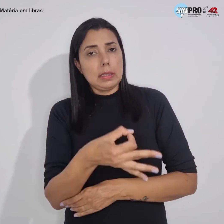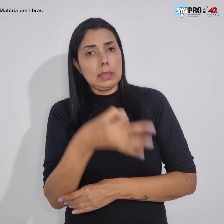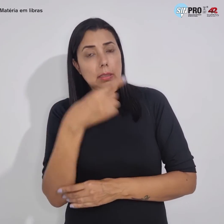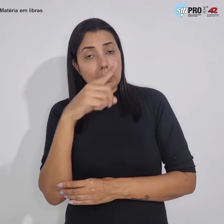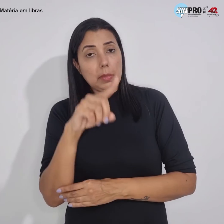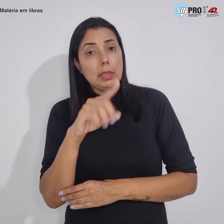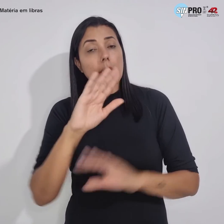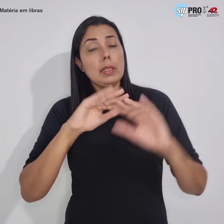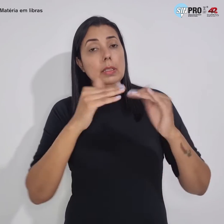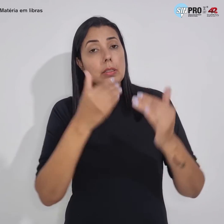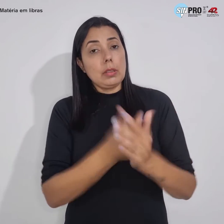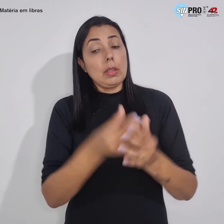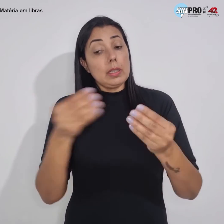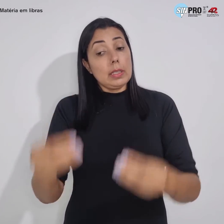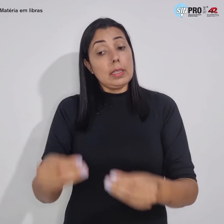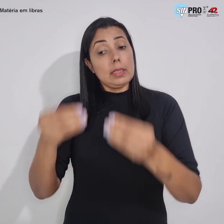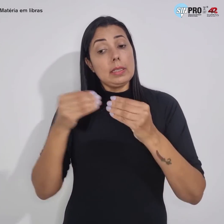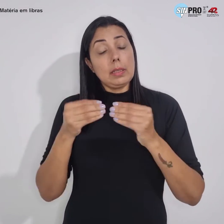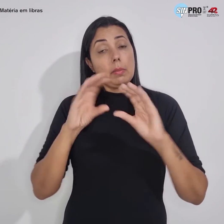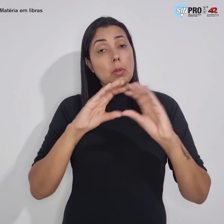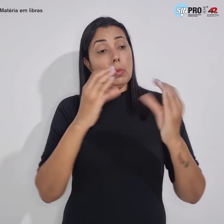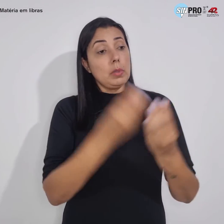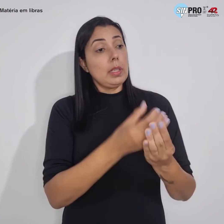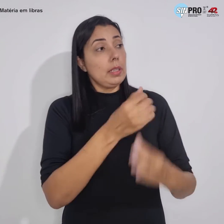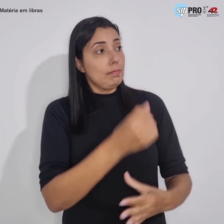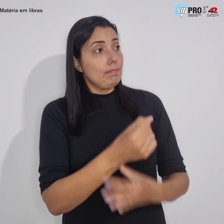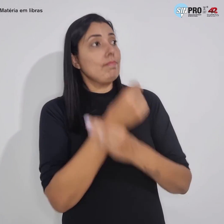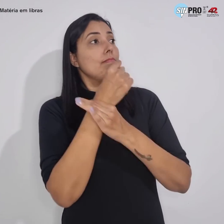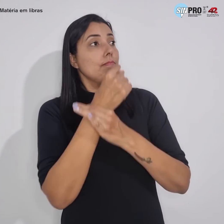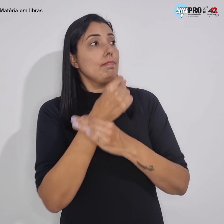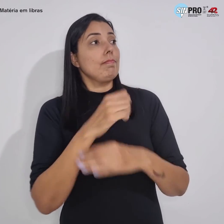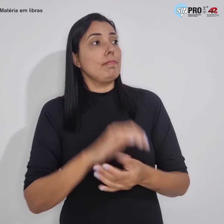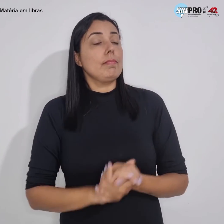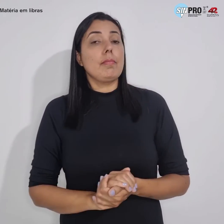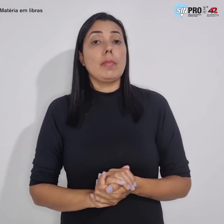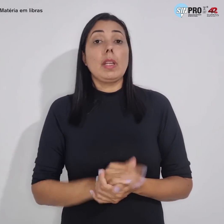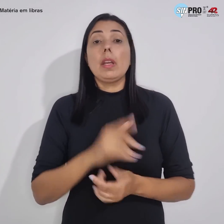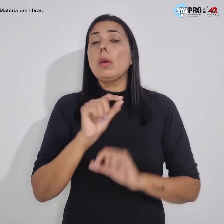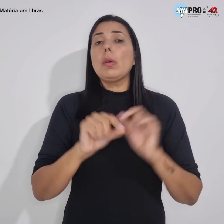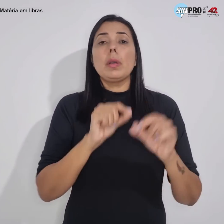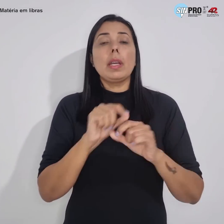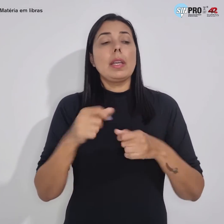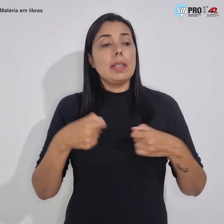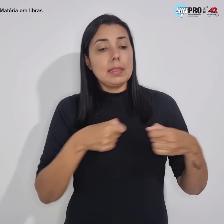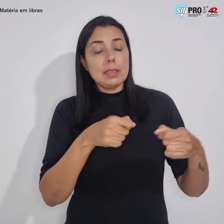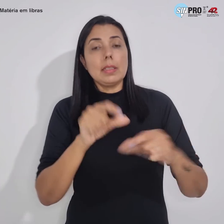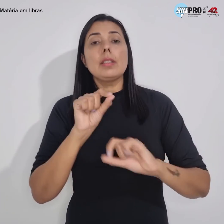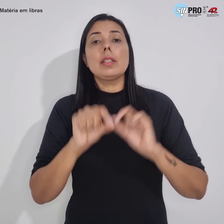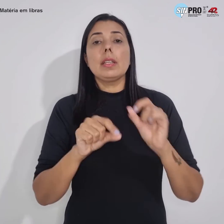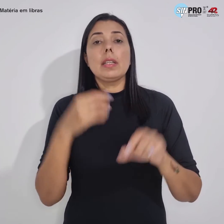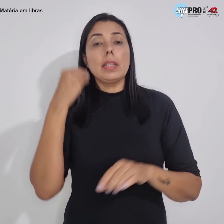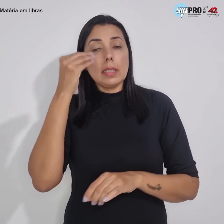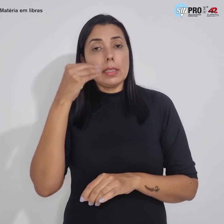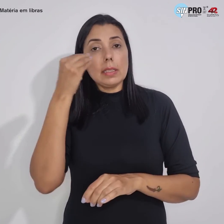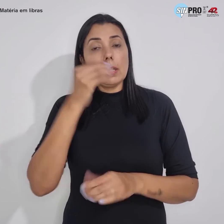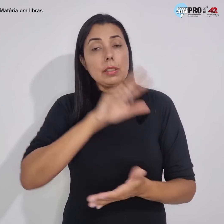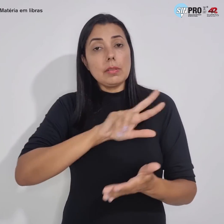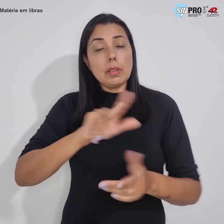para que as escolas recebam a comunidade com segurança. Uma delas é a necessidade de testagem em massa